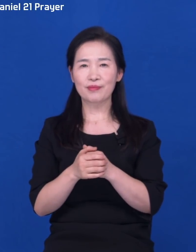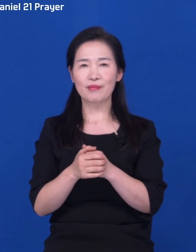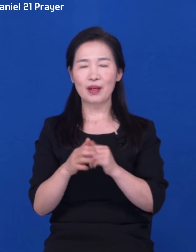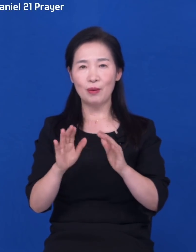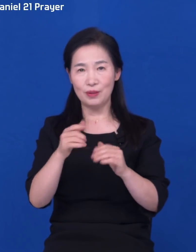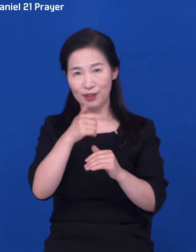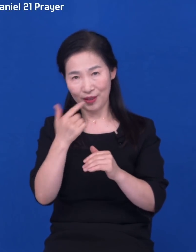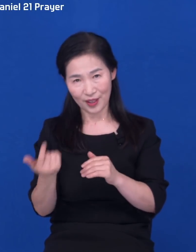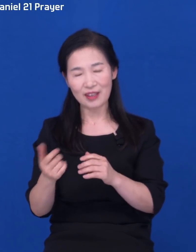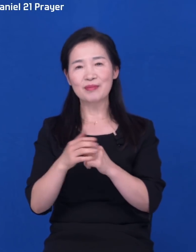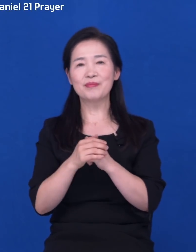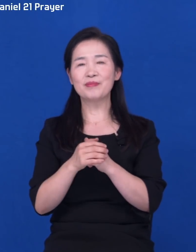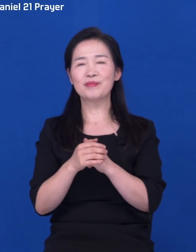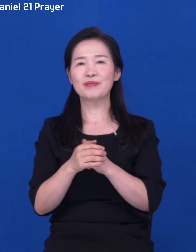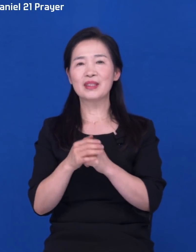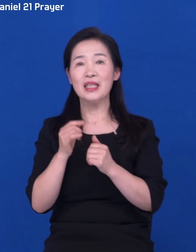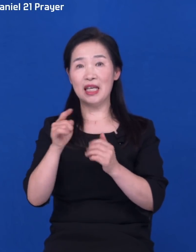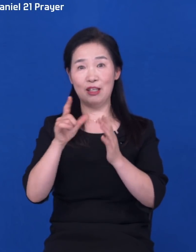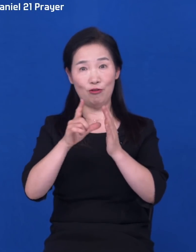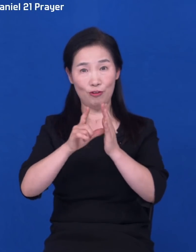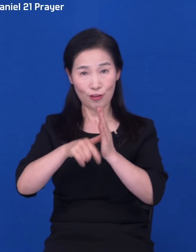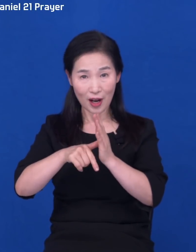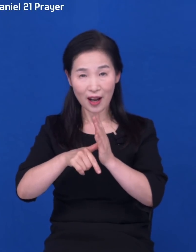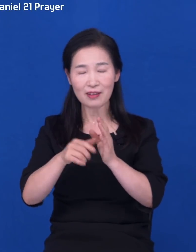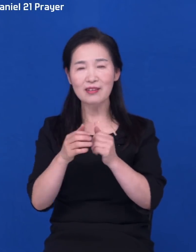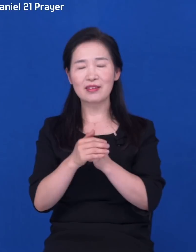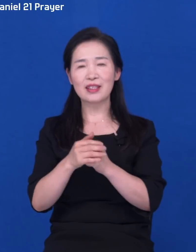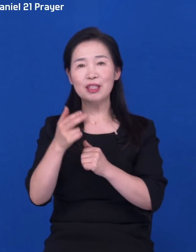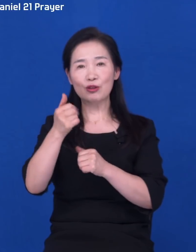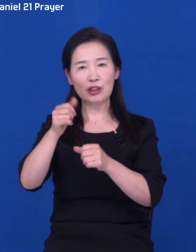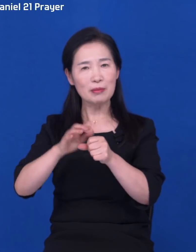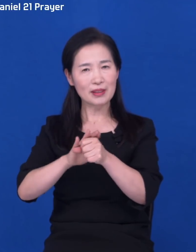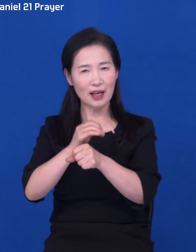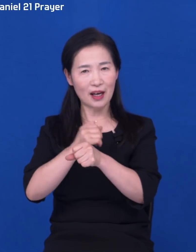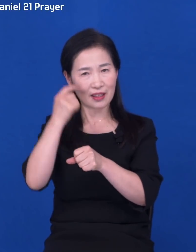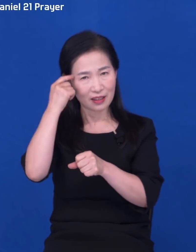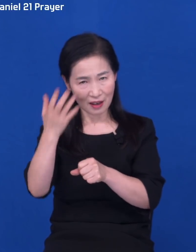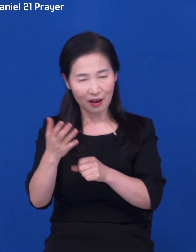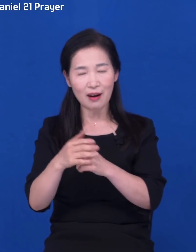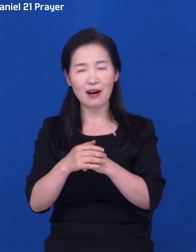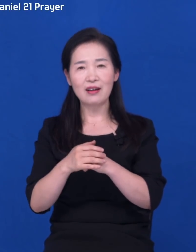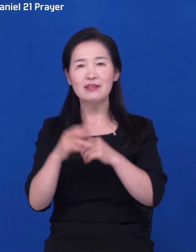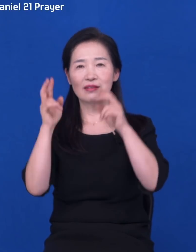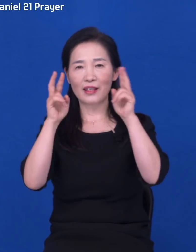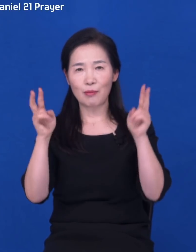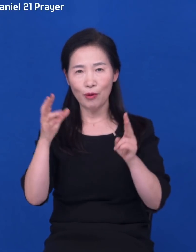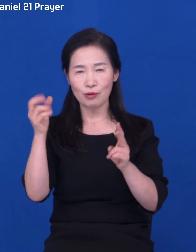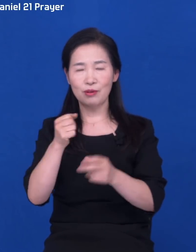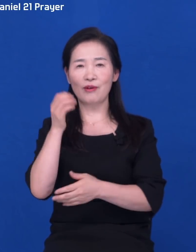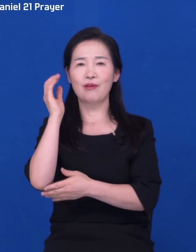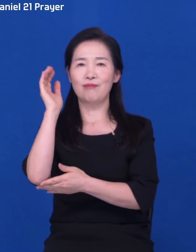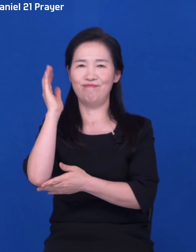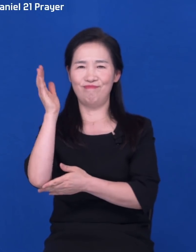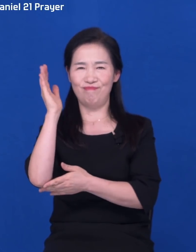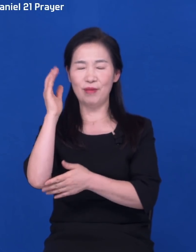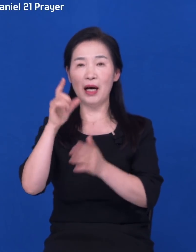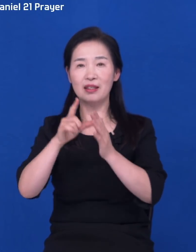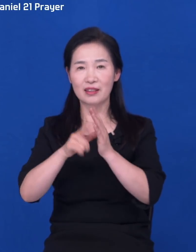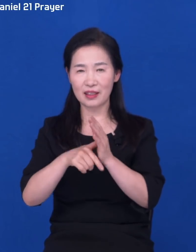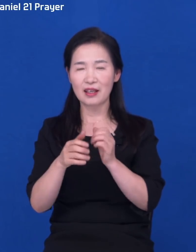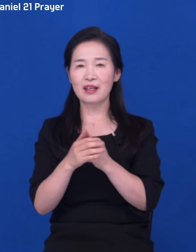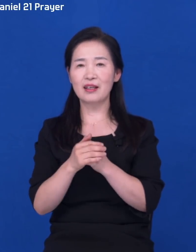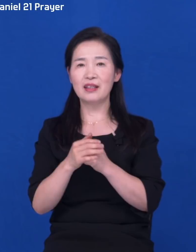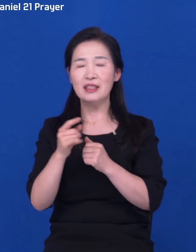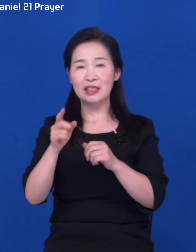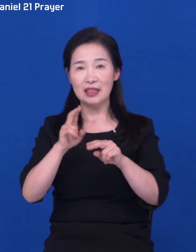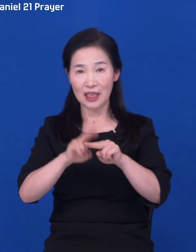저녁 이 순간을 주님을 사랑하고 있는가라는 제목으로 말씀을 전하실 때에 이 자리에 있는